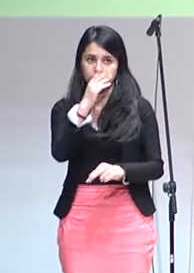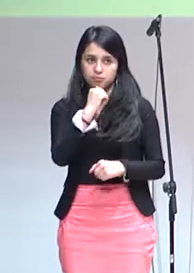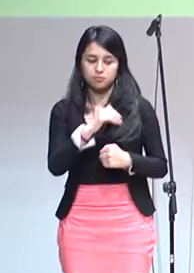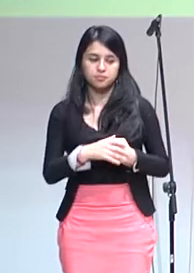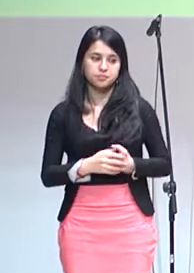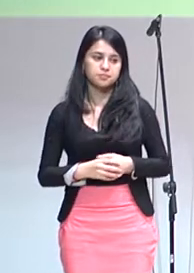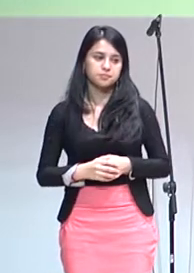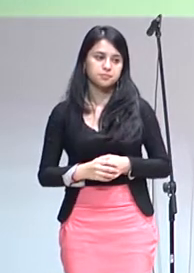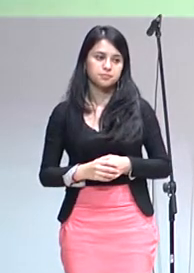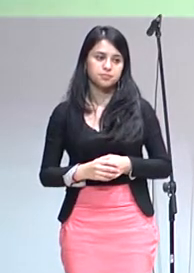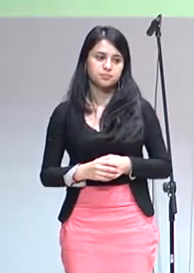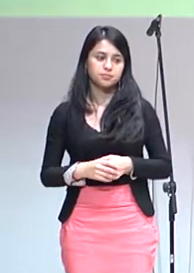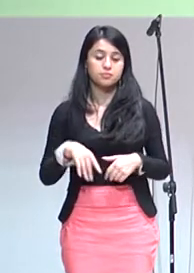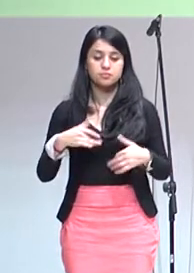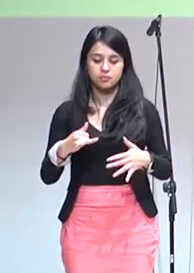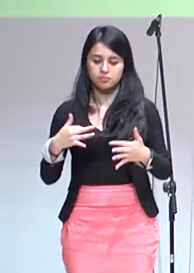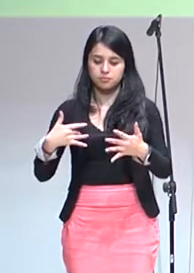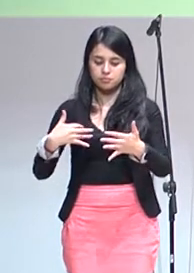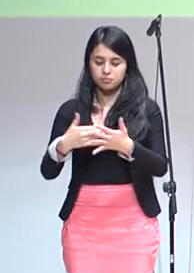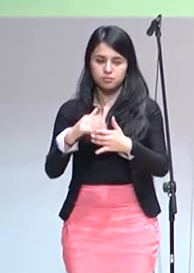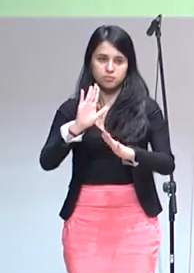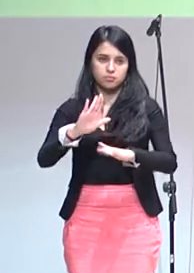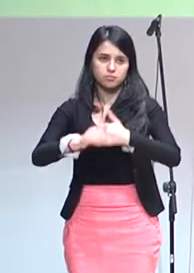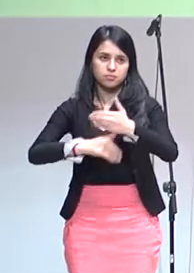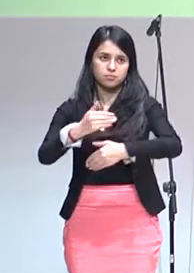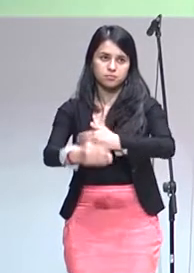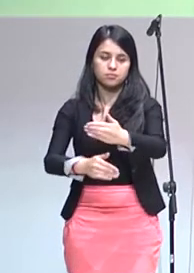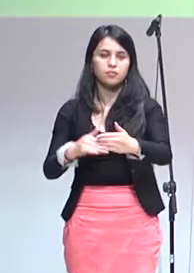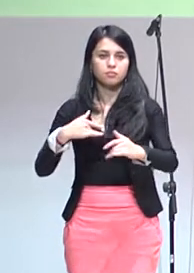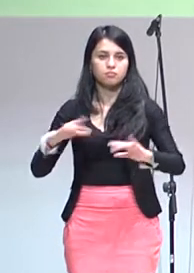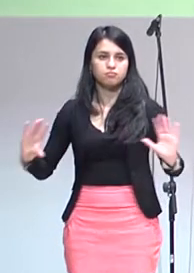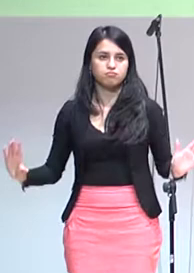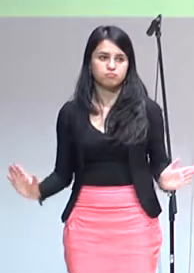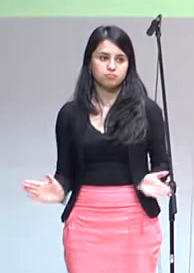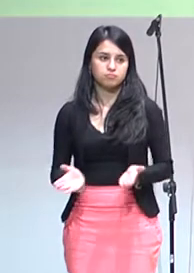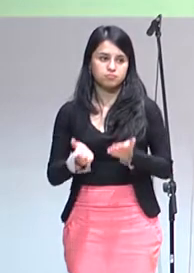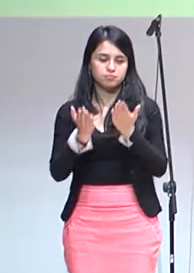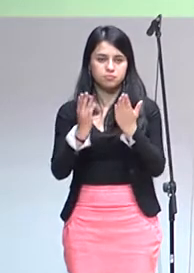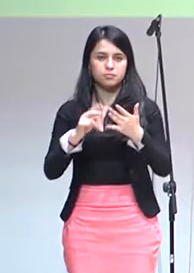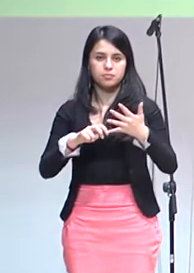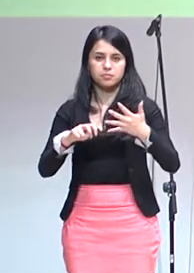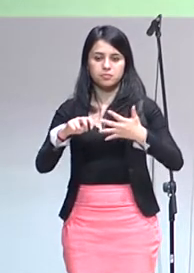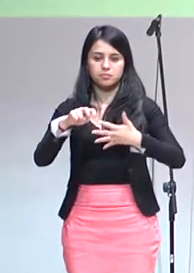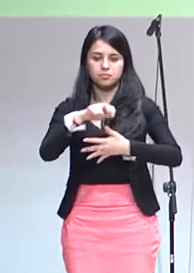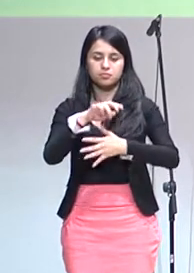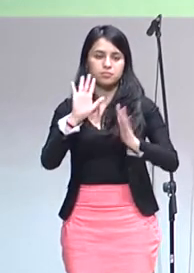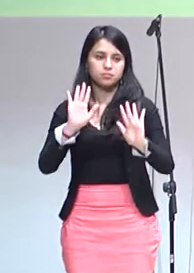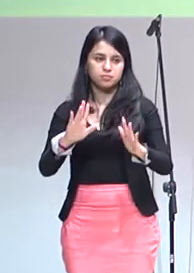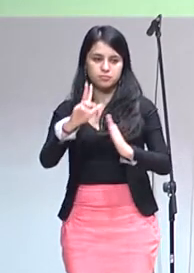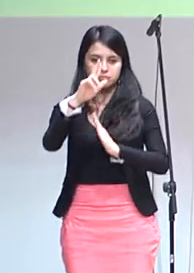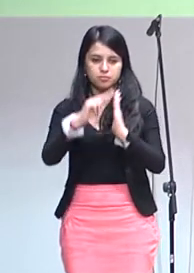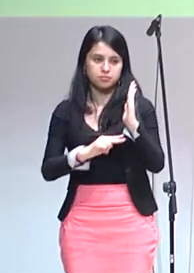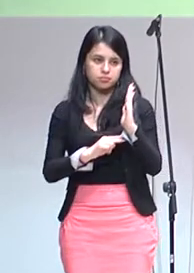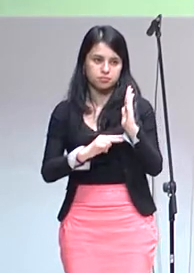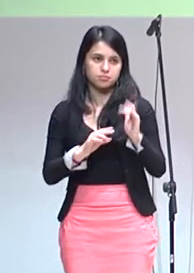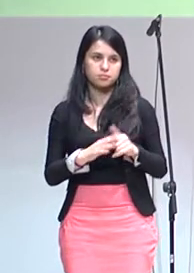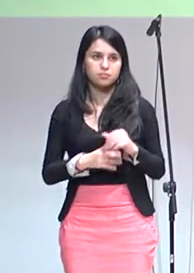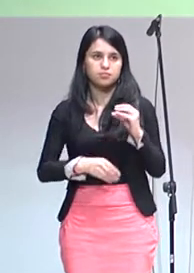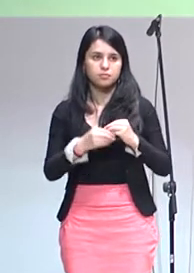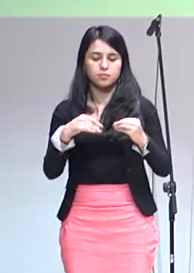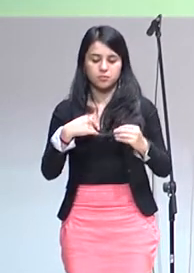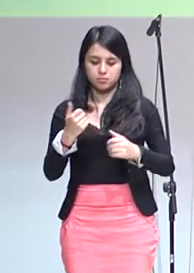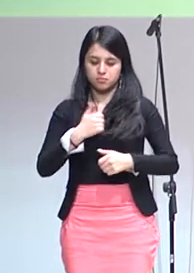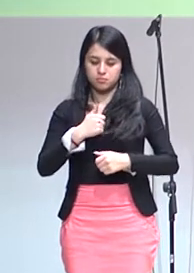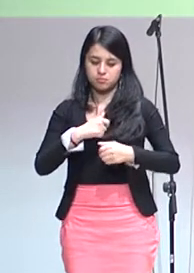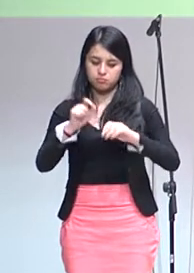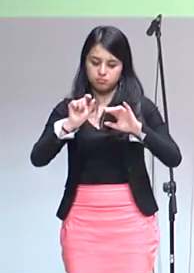Y digamos que durante todo este proceso se fueron mejorando esos niveles de lectura y lo que tiene que ver con la producción de